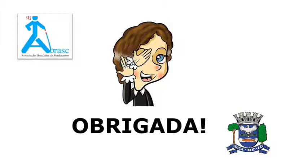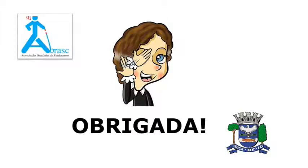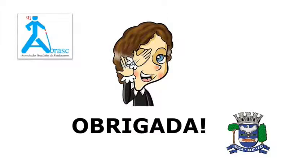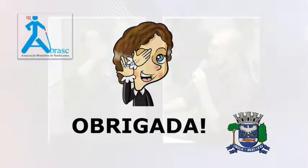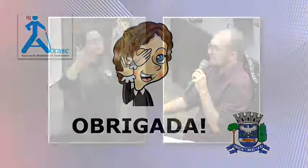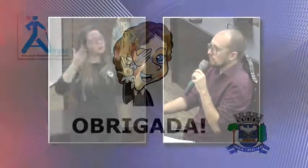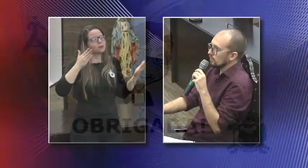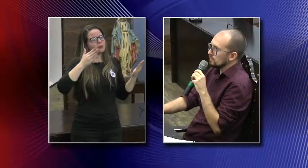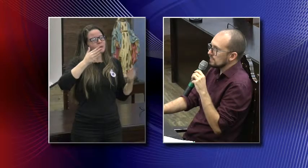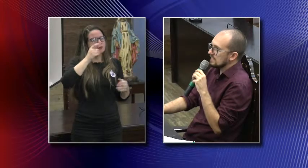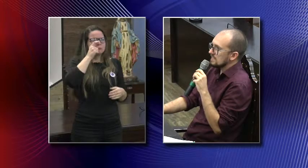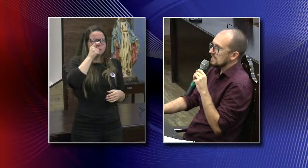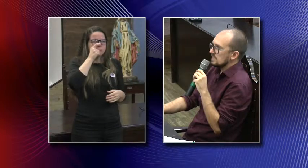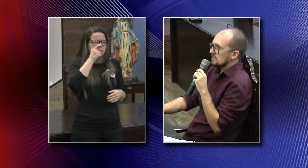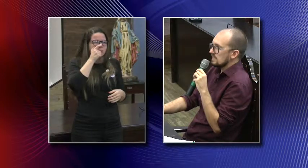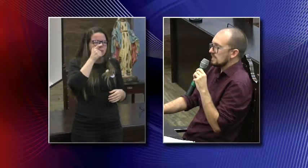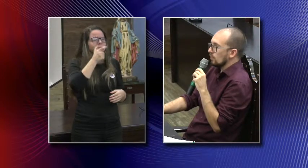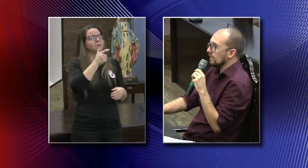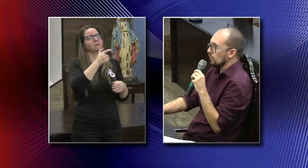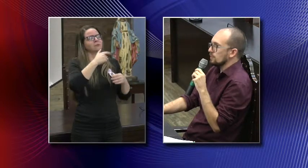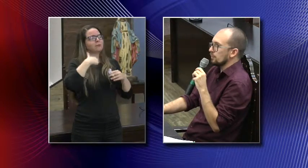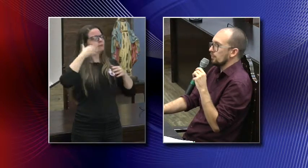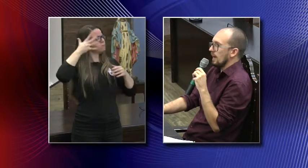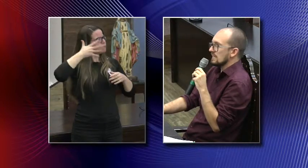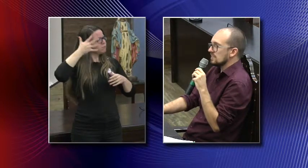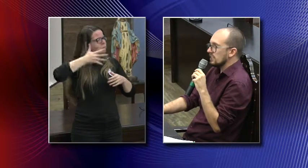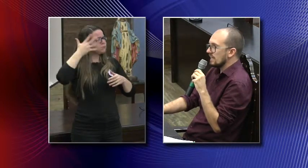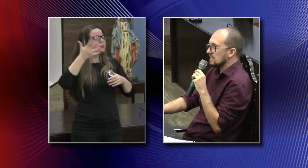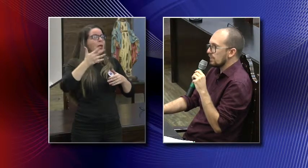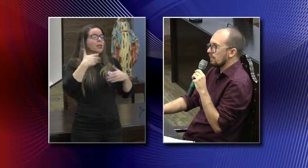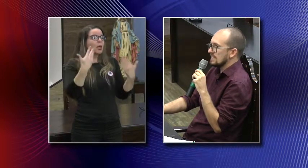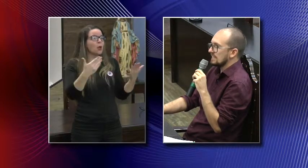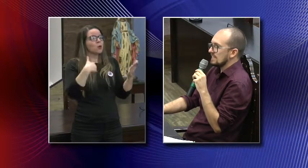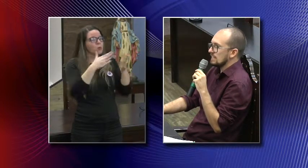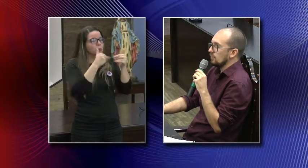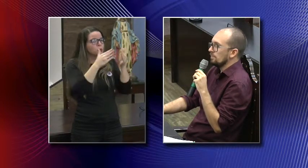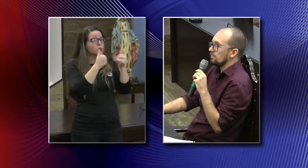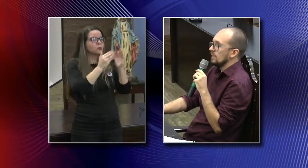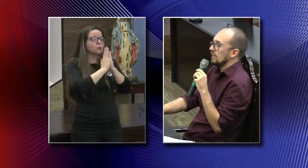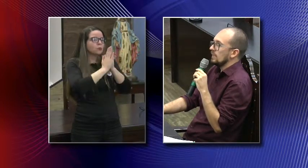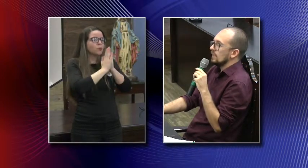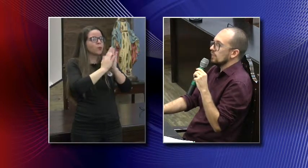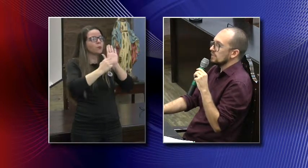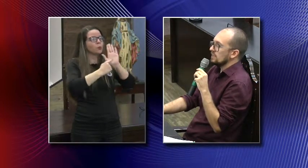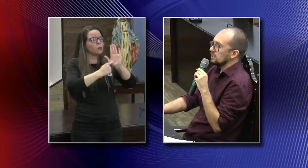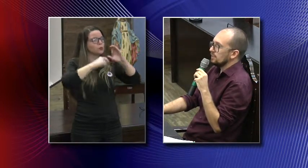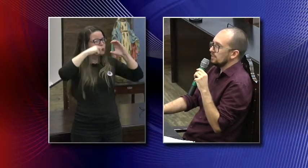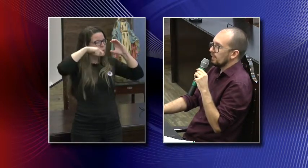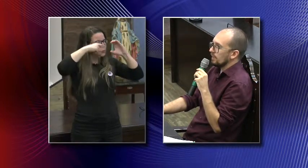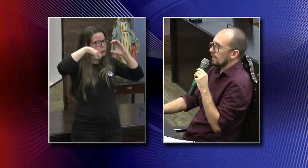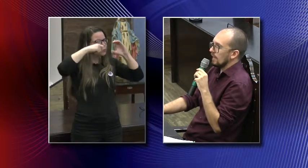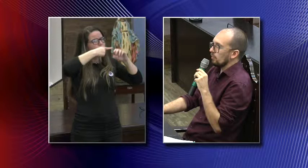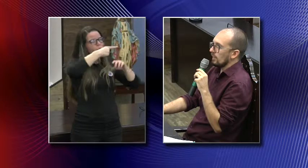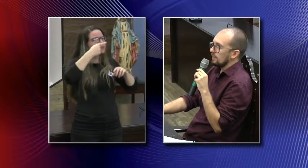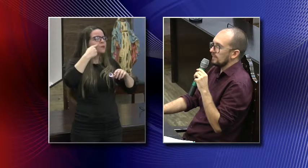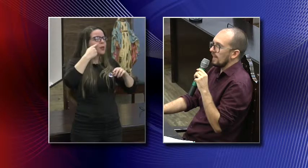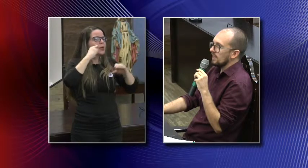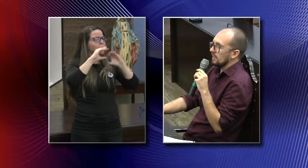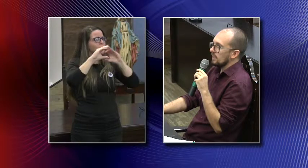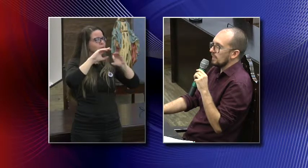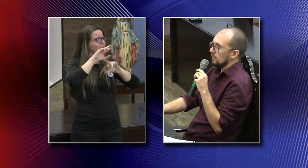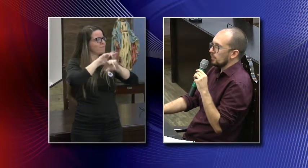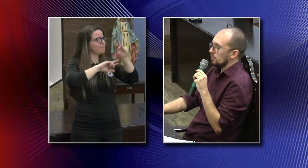Então, eu sou muito grato a todos vocês que estão aqui hoje por assistirem essa minha apresentação. Gostaria de pedir para agora